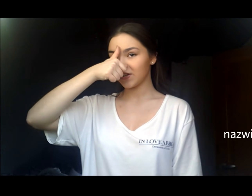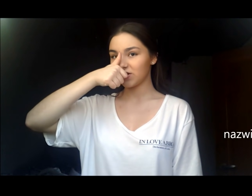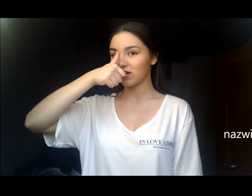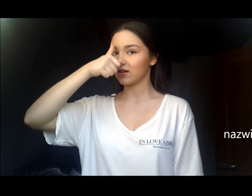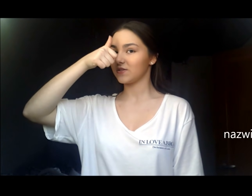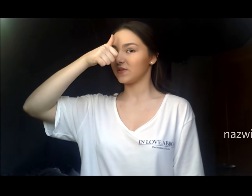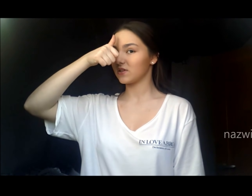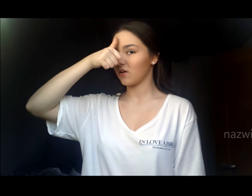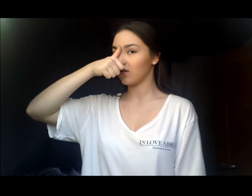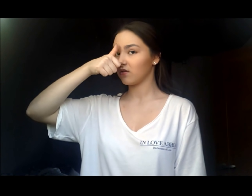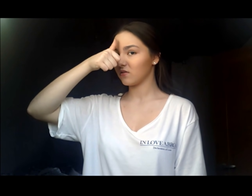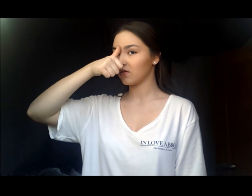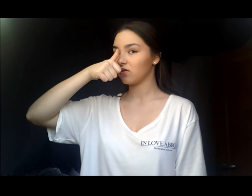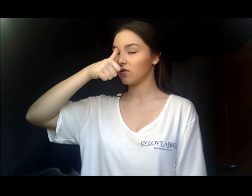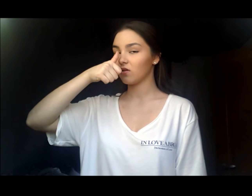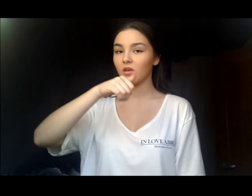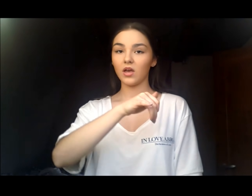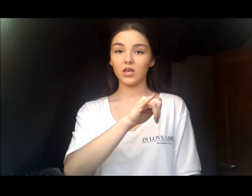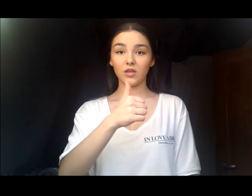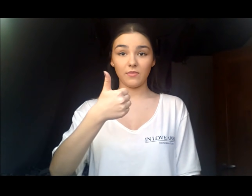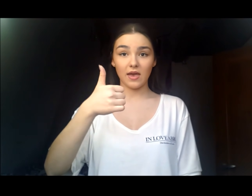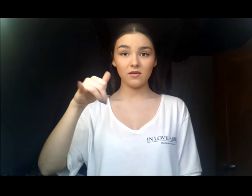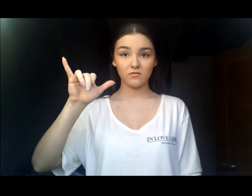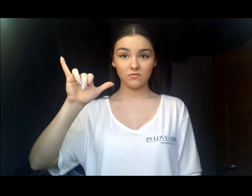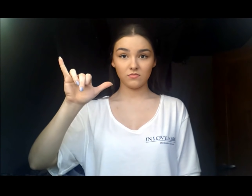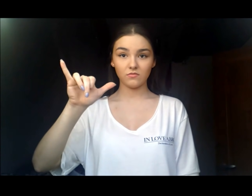się nazwisko. Imię.